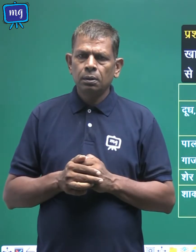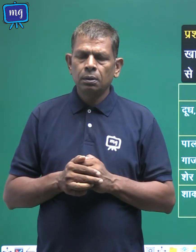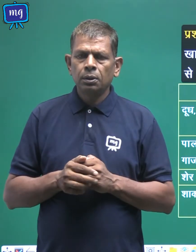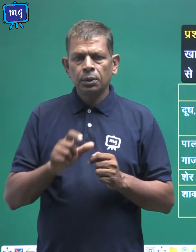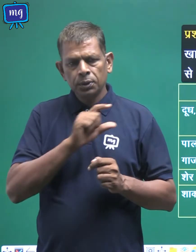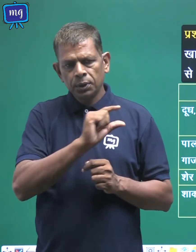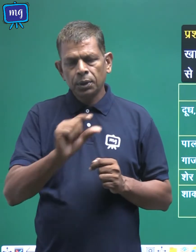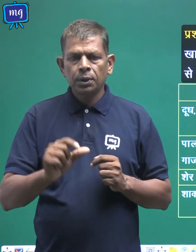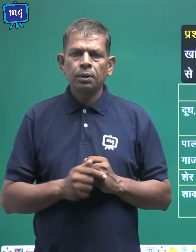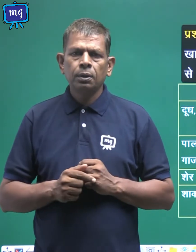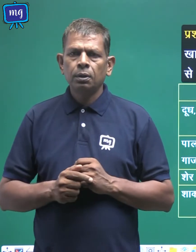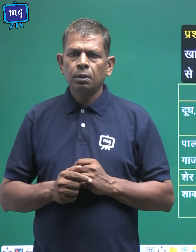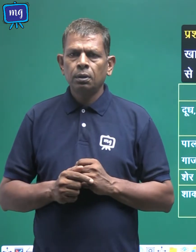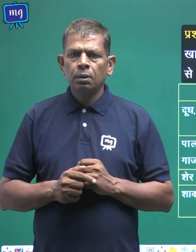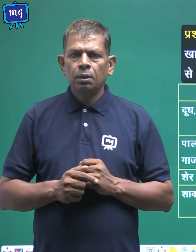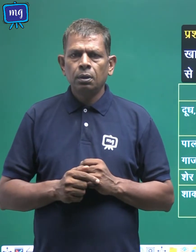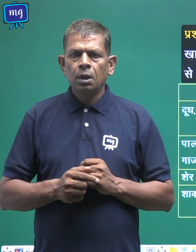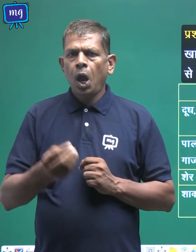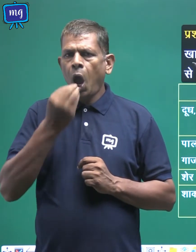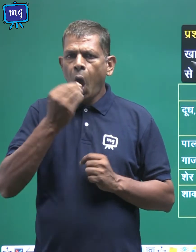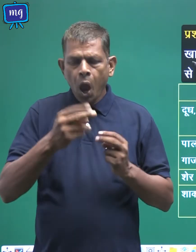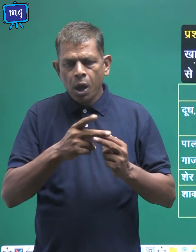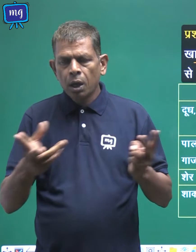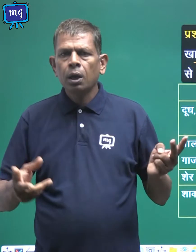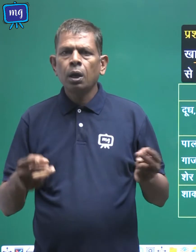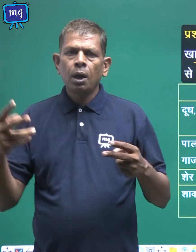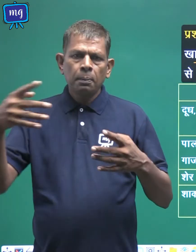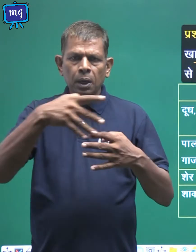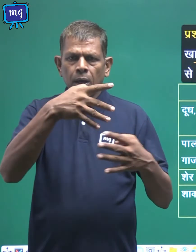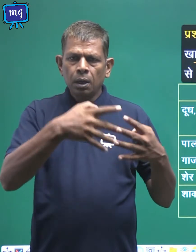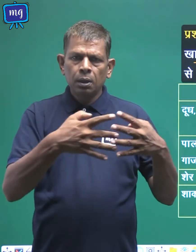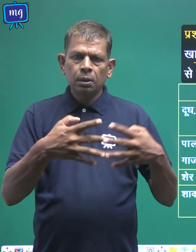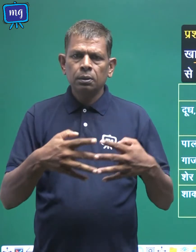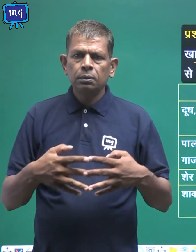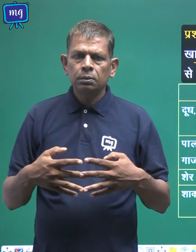दिए गए खाद्य पदार्थ का मिलान